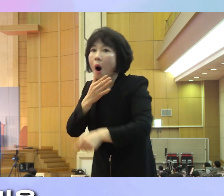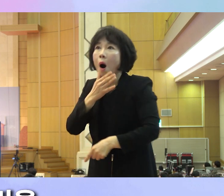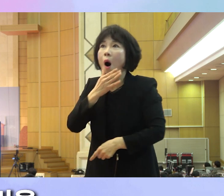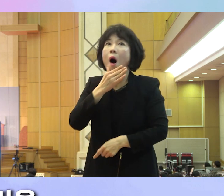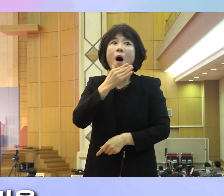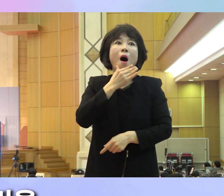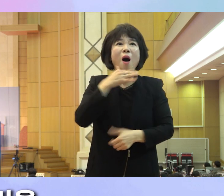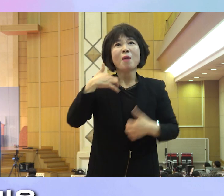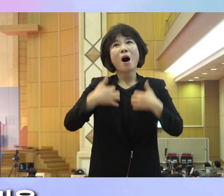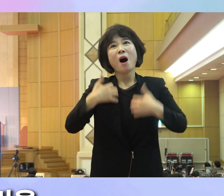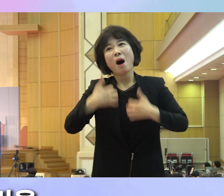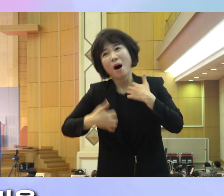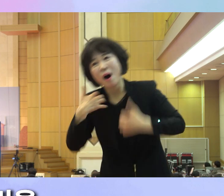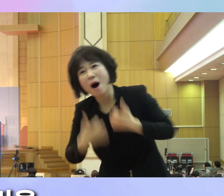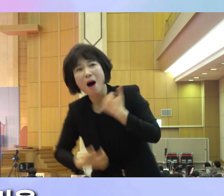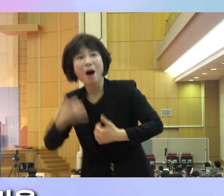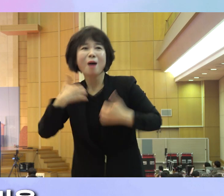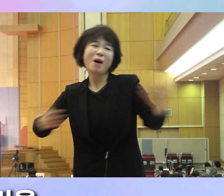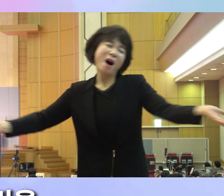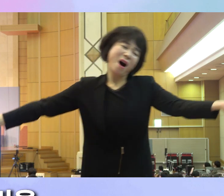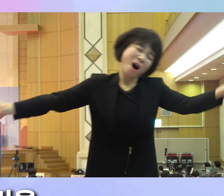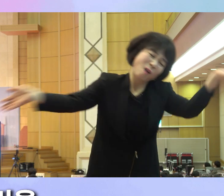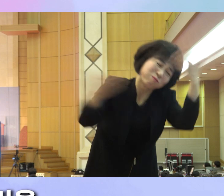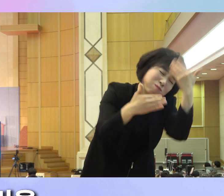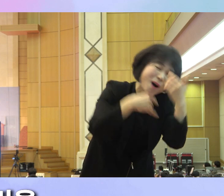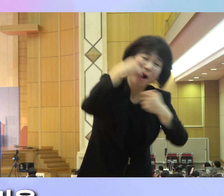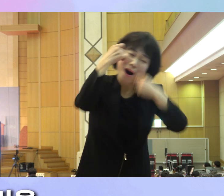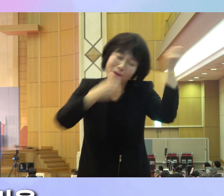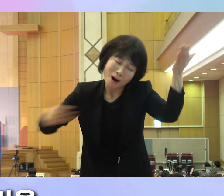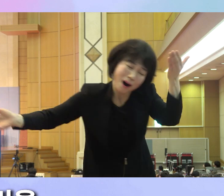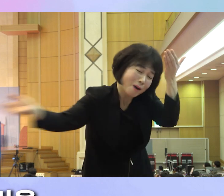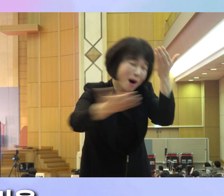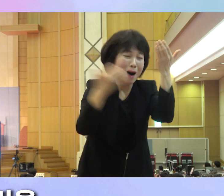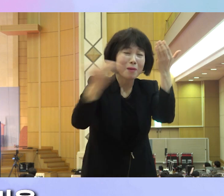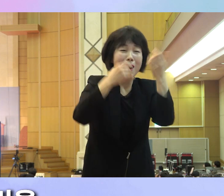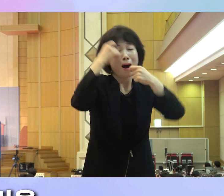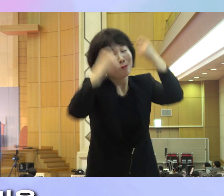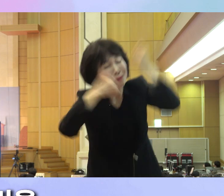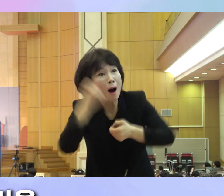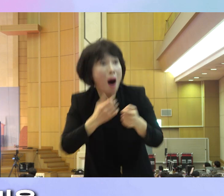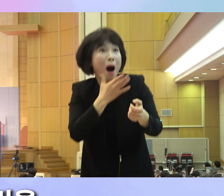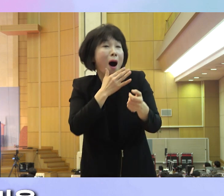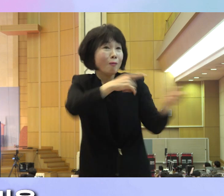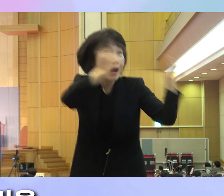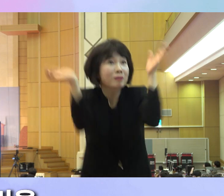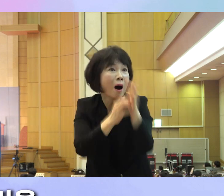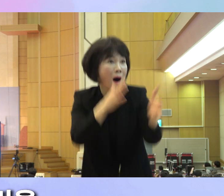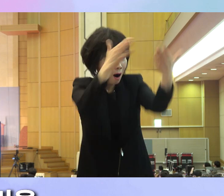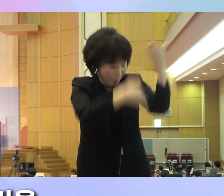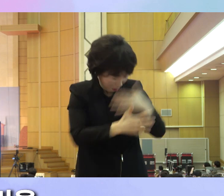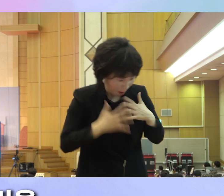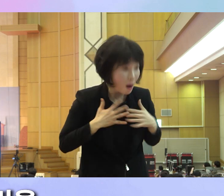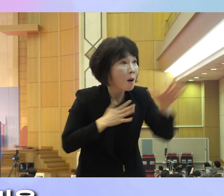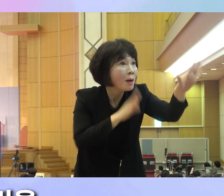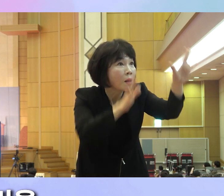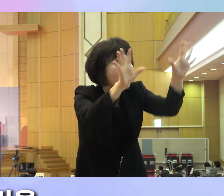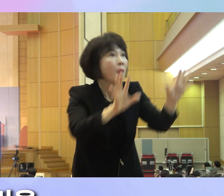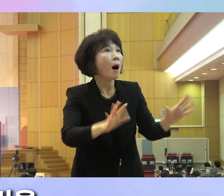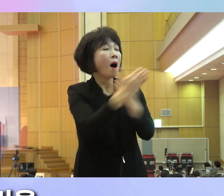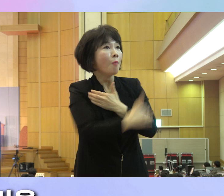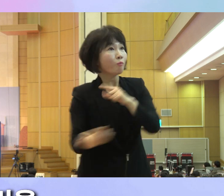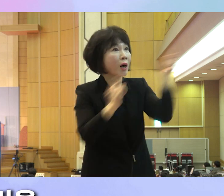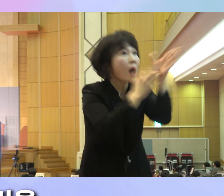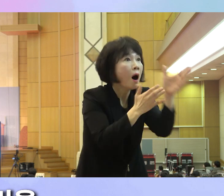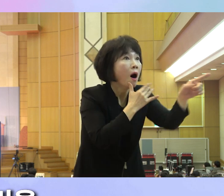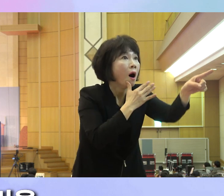이산상봉 가듯이 그냥 막 붙들고 그냥 껴안고 막 울고 감사하고 찬양하고 이런 일들이 벌어진